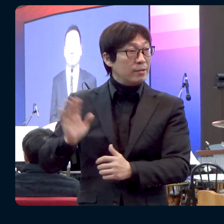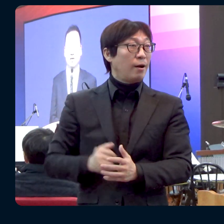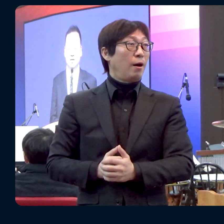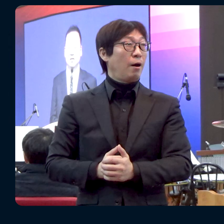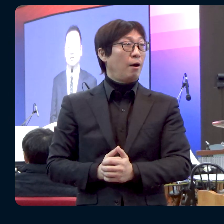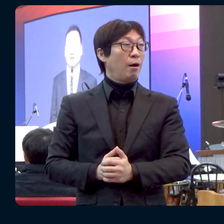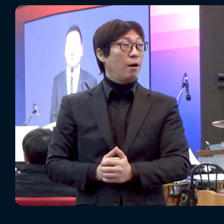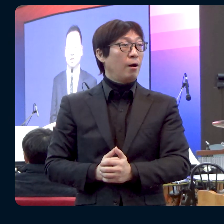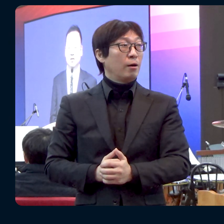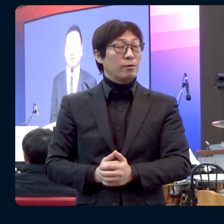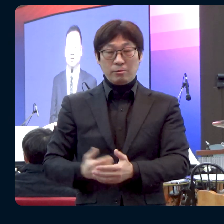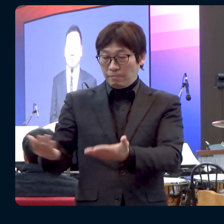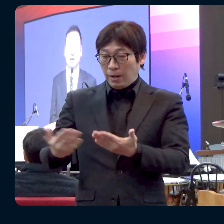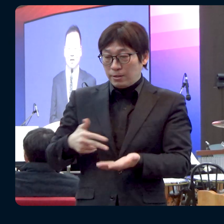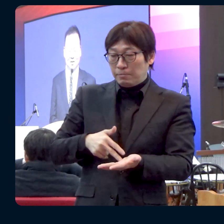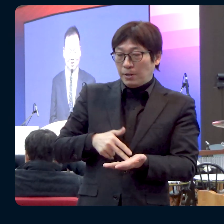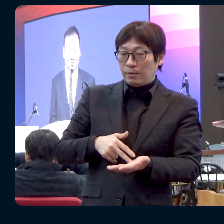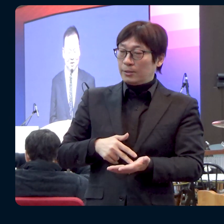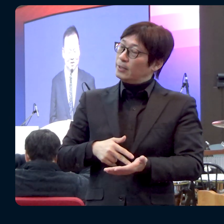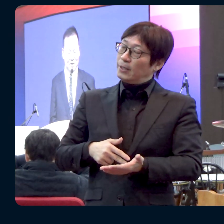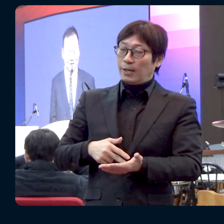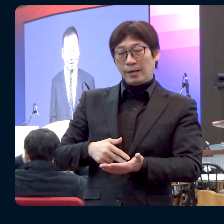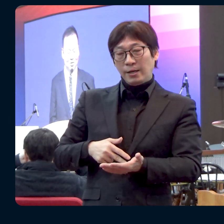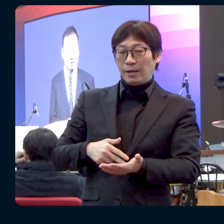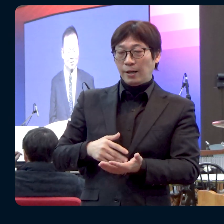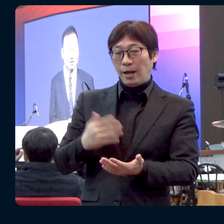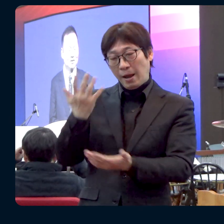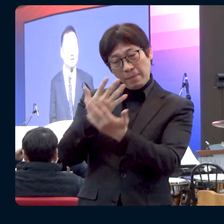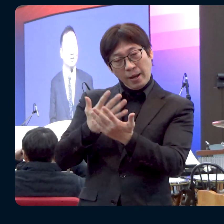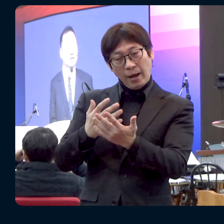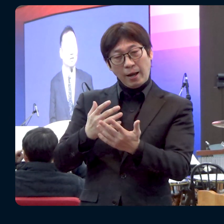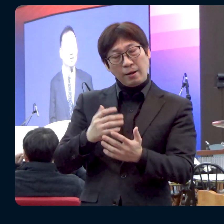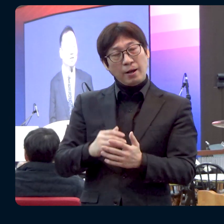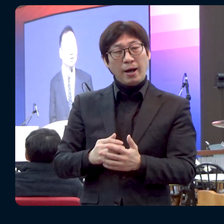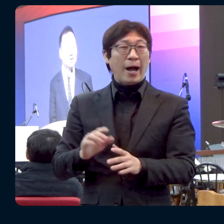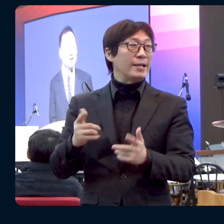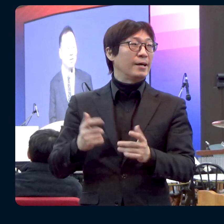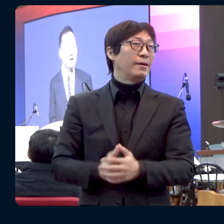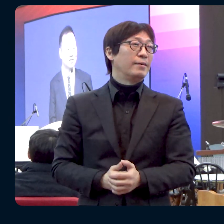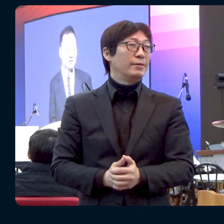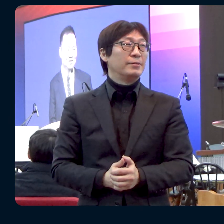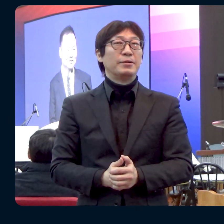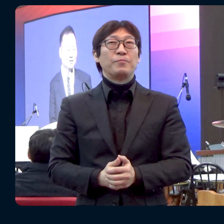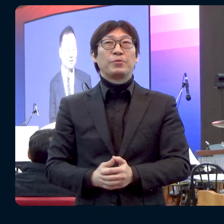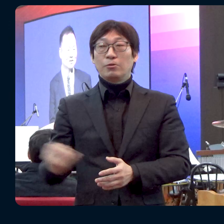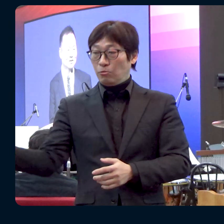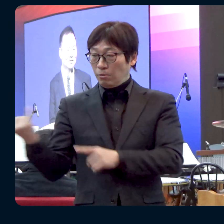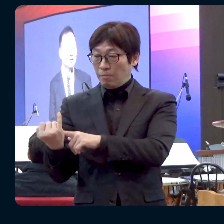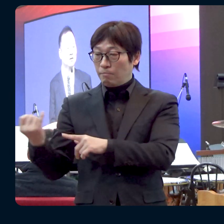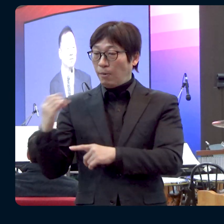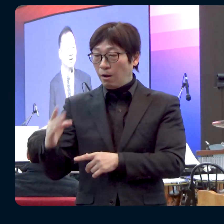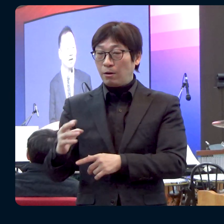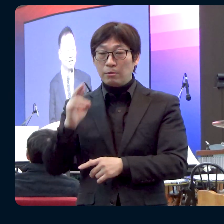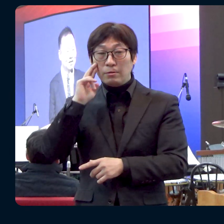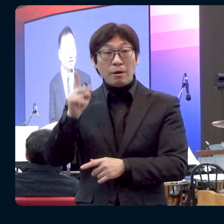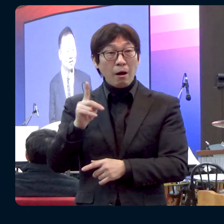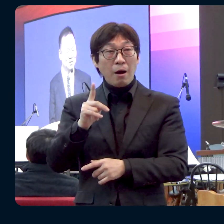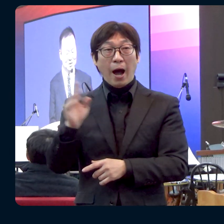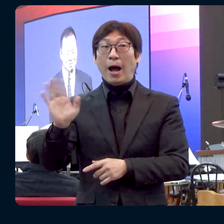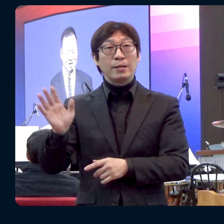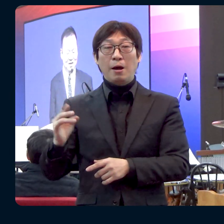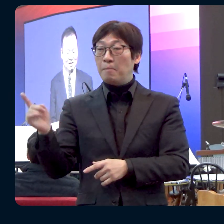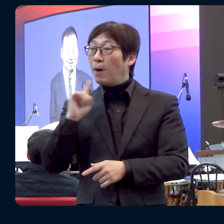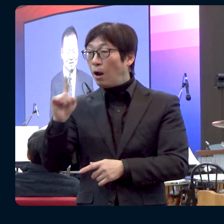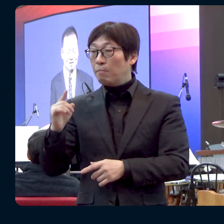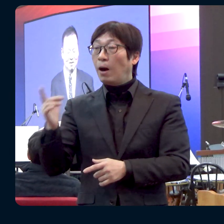물론 받아들이는 사람에 따라서 의미가 달라질 수는 있지만 어찌됐든 이 여자의 말 자체는 틀린 말이